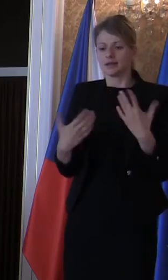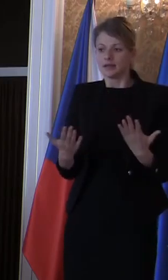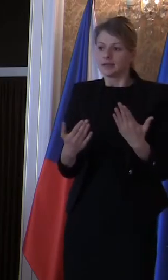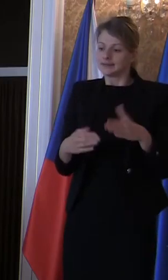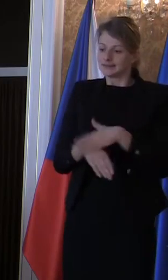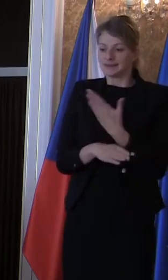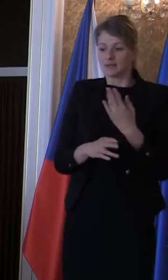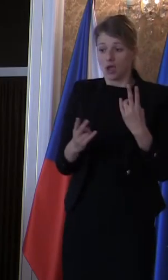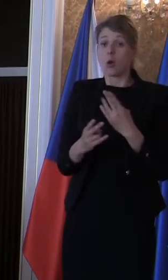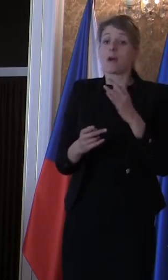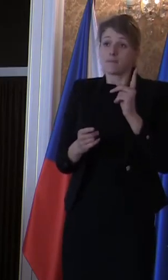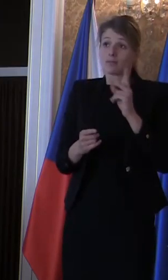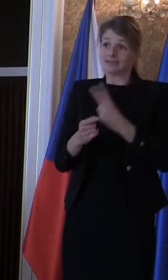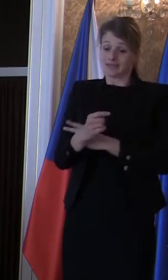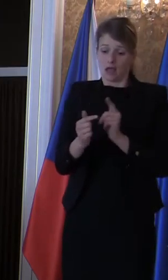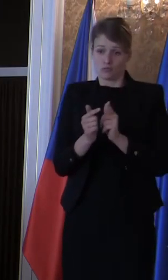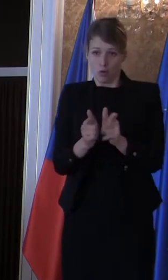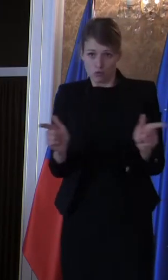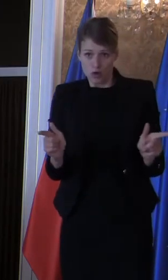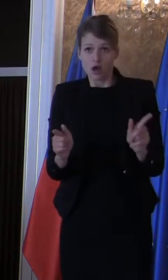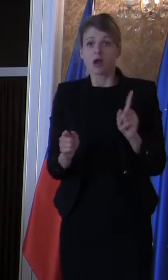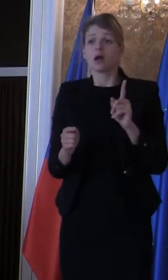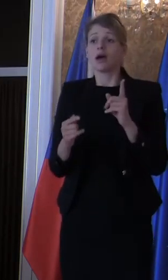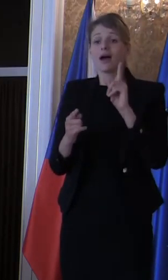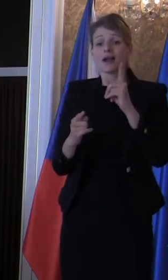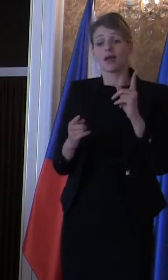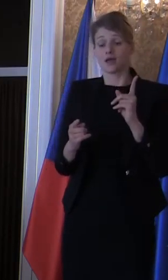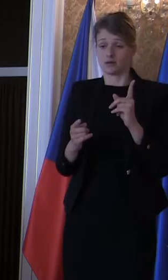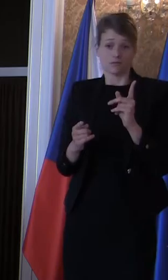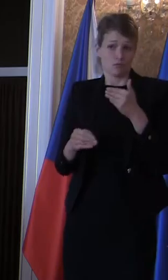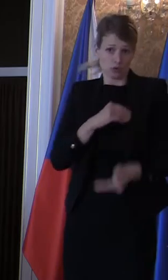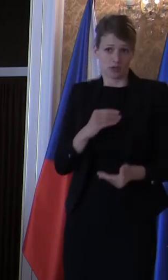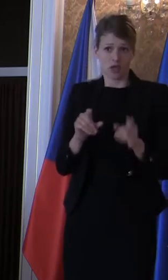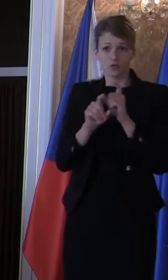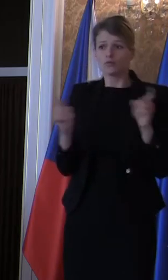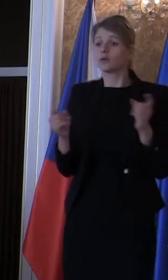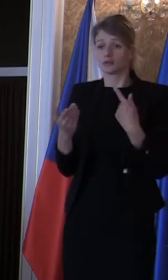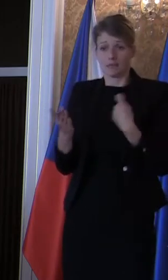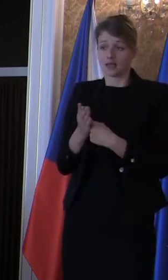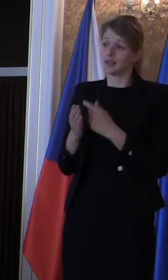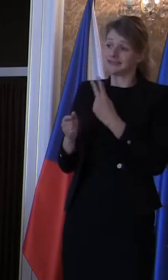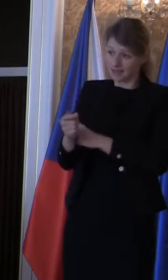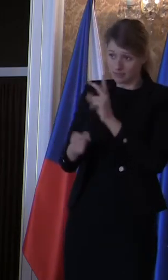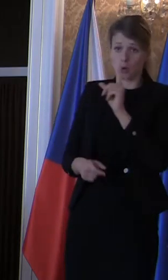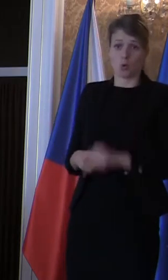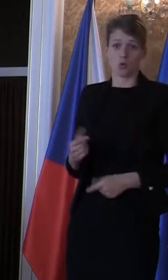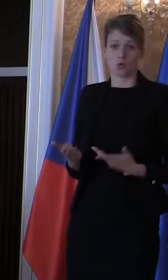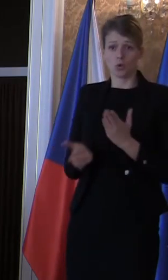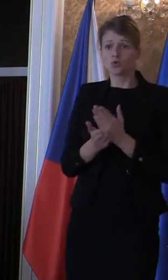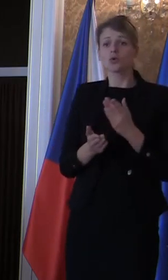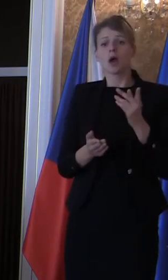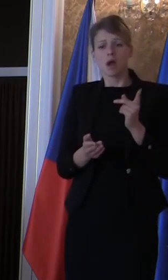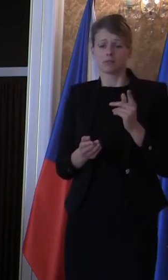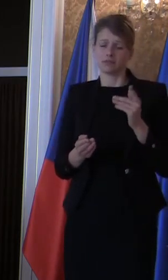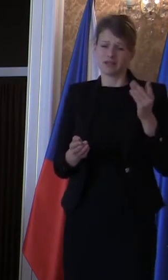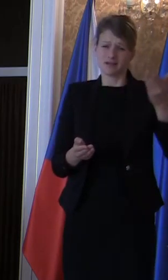splatit ten dluh těm školám, těm učitelům, nejenom těm dětem, i těm českým učitelkám, protože 75% z nich nemá speciální pedagogické vzdělání a